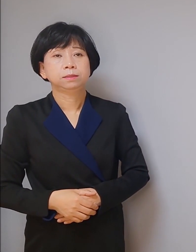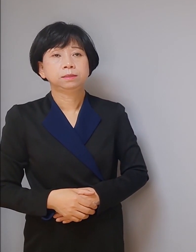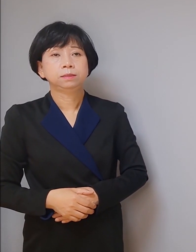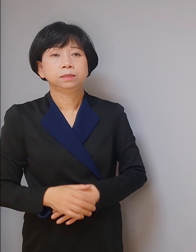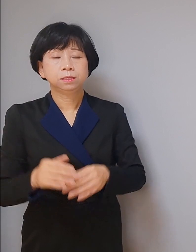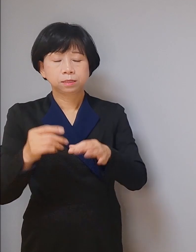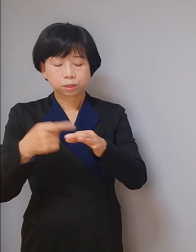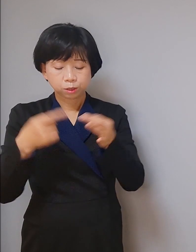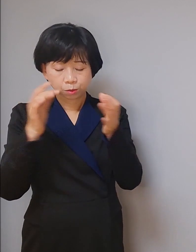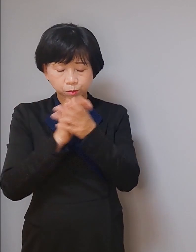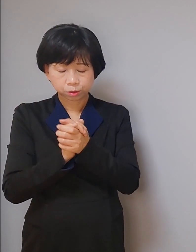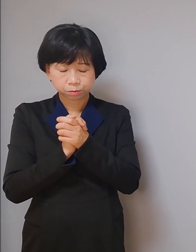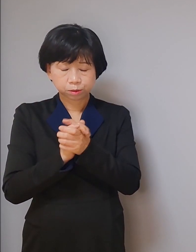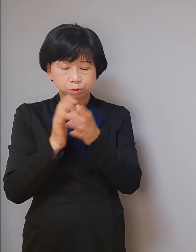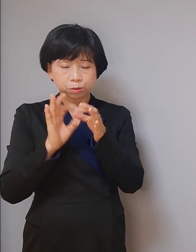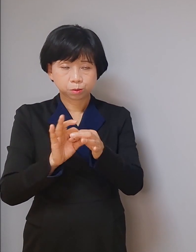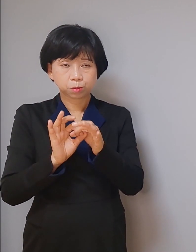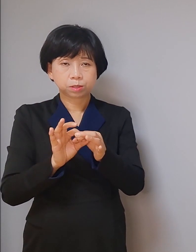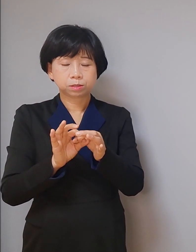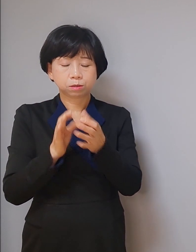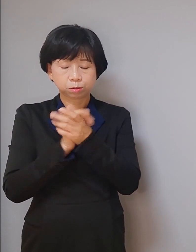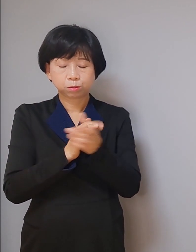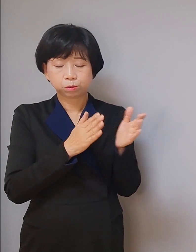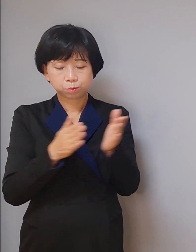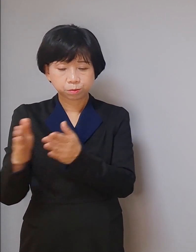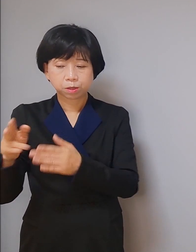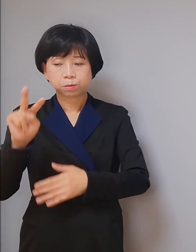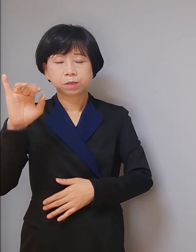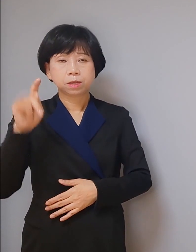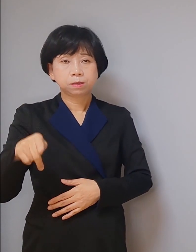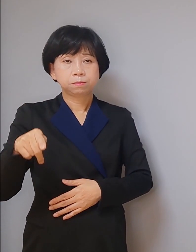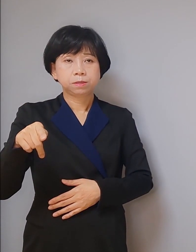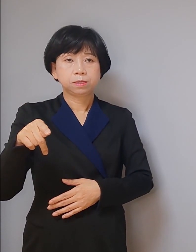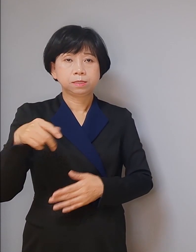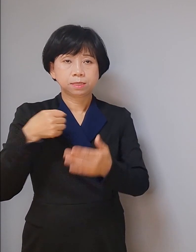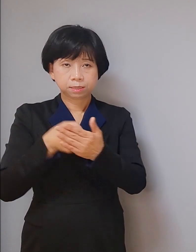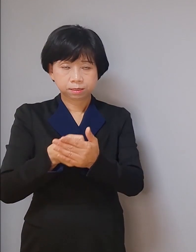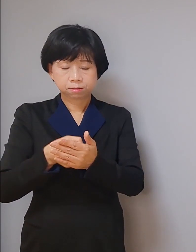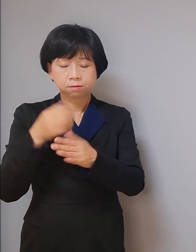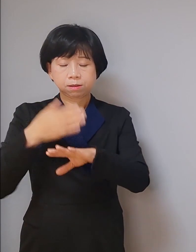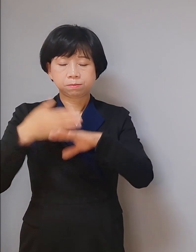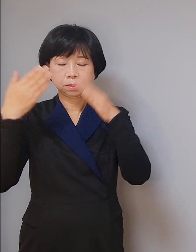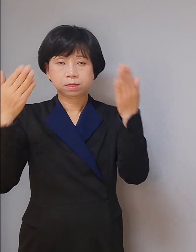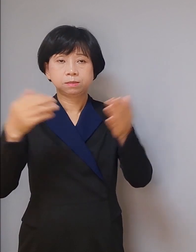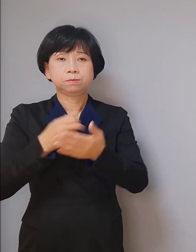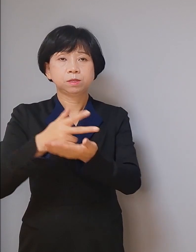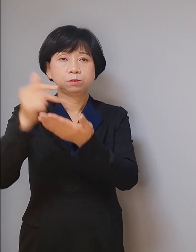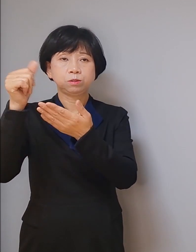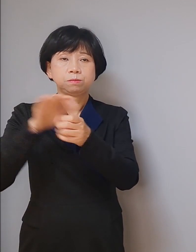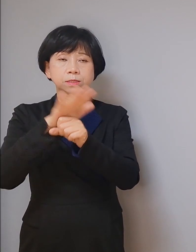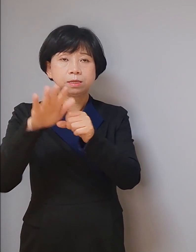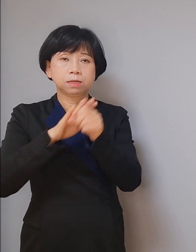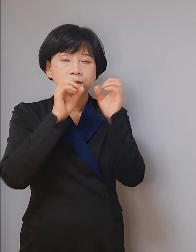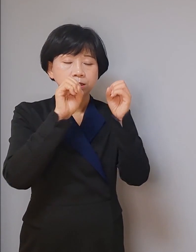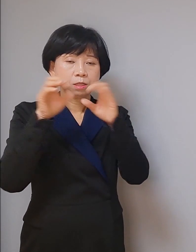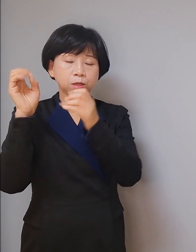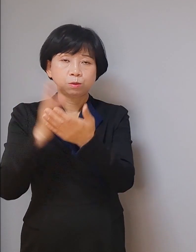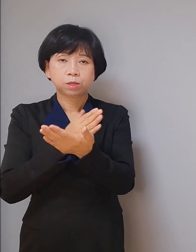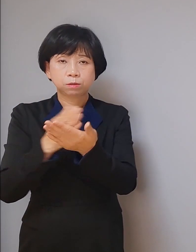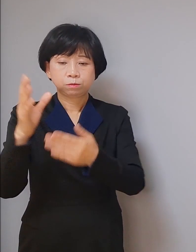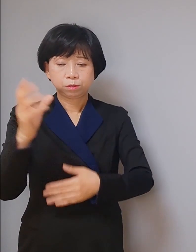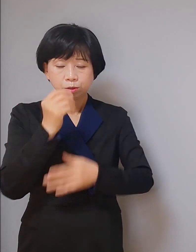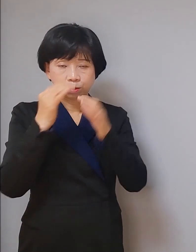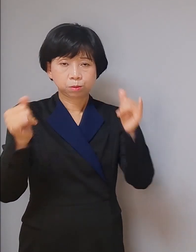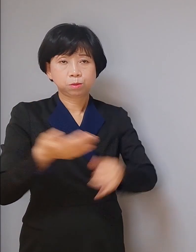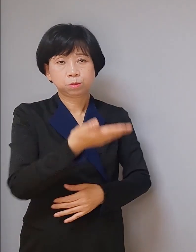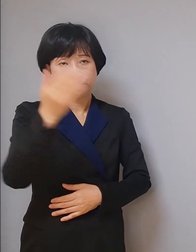기도 11조를 통해 기도로 준비하고 VIP를 작정하게 하시니 감사합니다. 주님의 사랑을 전하고 나누는 성도님들